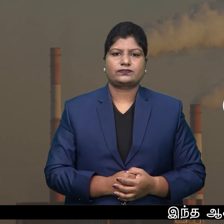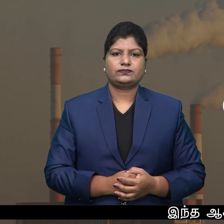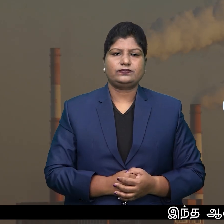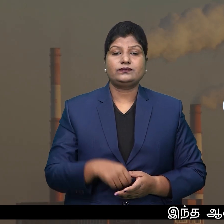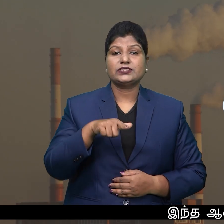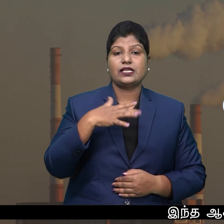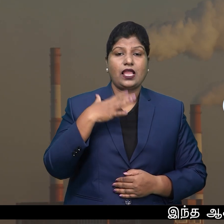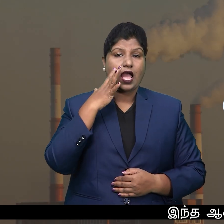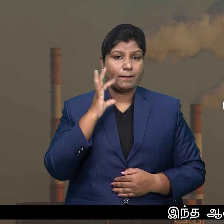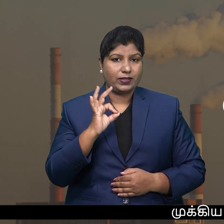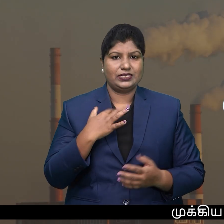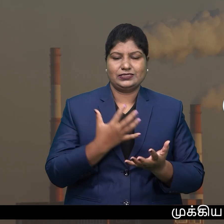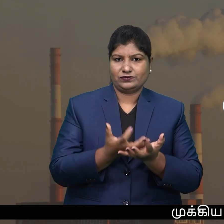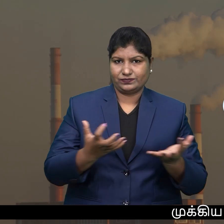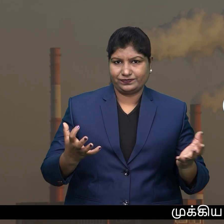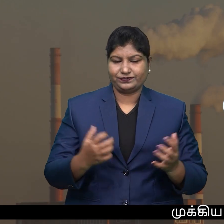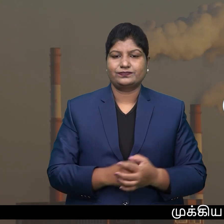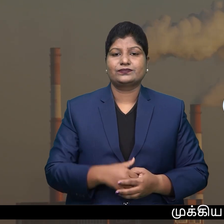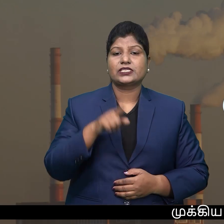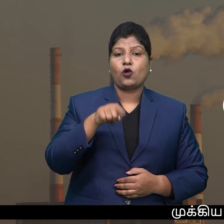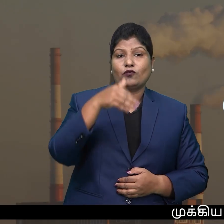இந்த ஆக்சைடுகளின் முக்கிய ஆதாரங்கள்